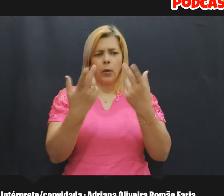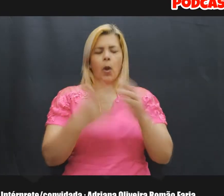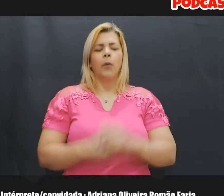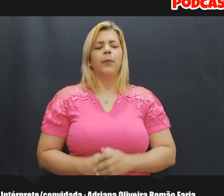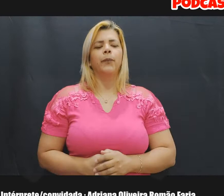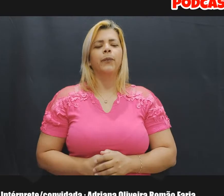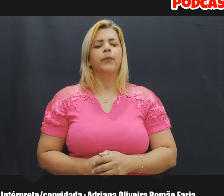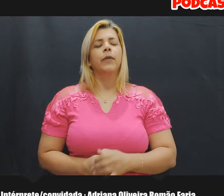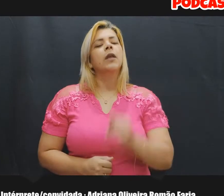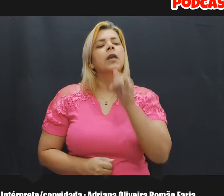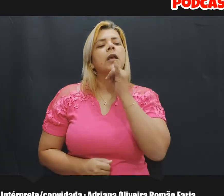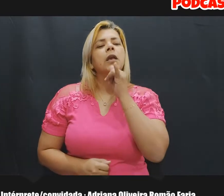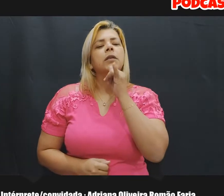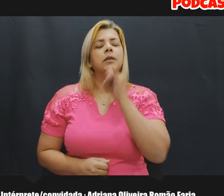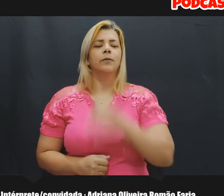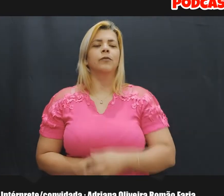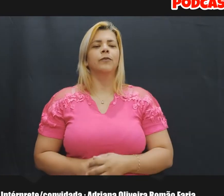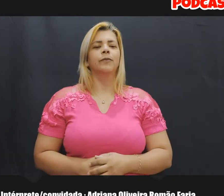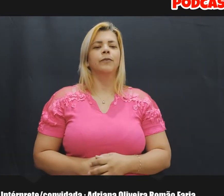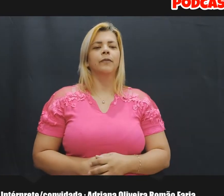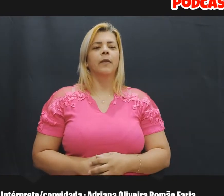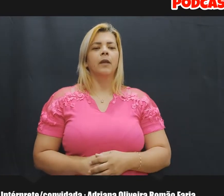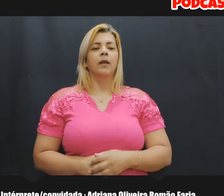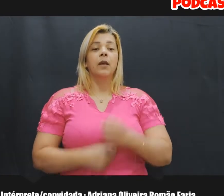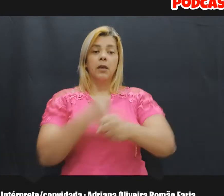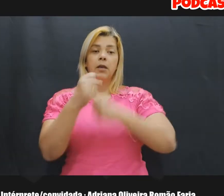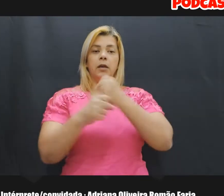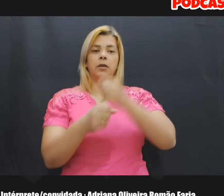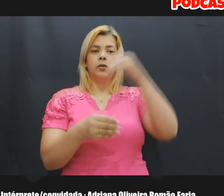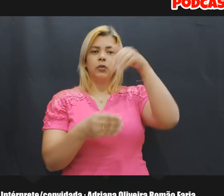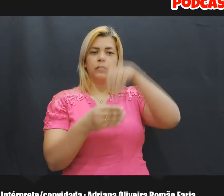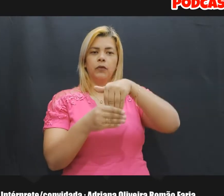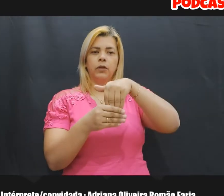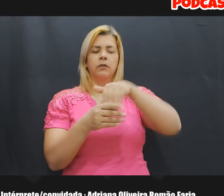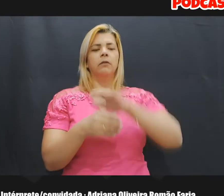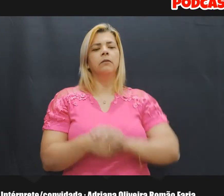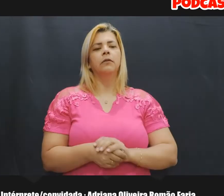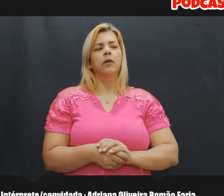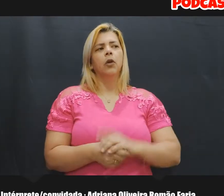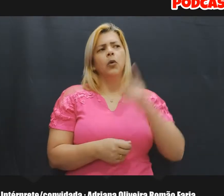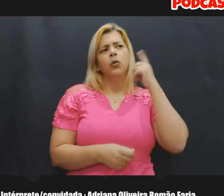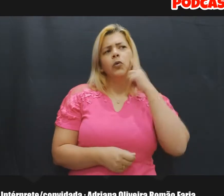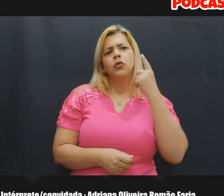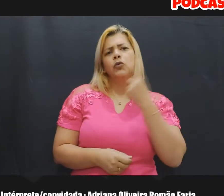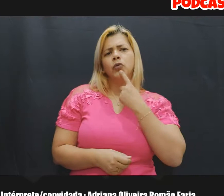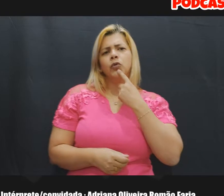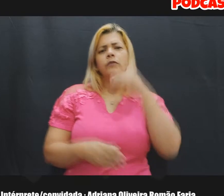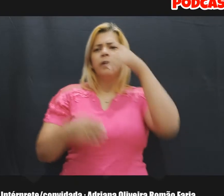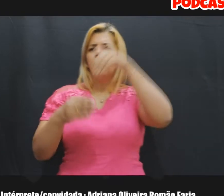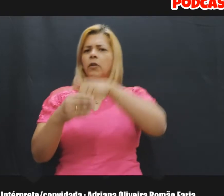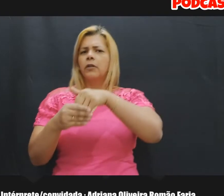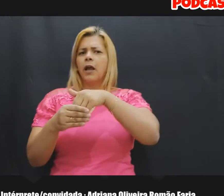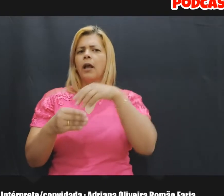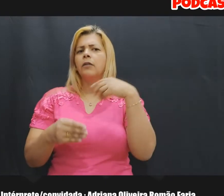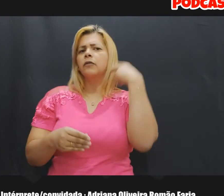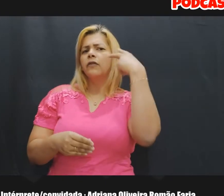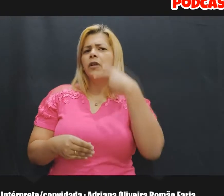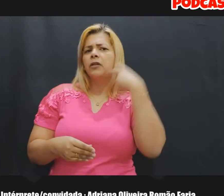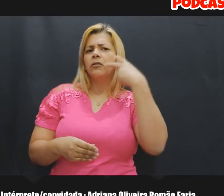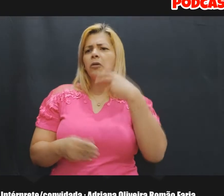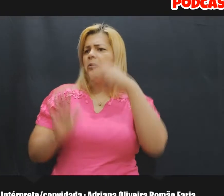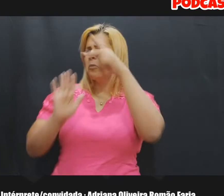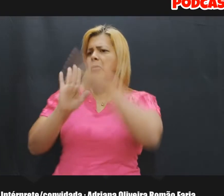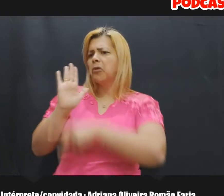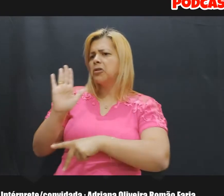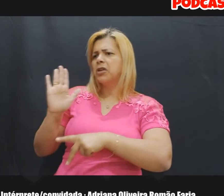vai votar? Um exemplo, é ano de eleição. Como que o surdo vai votar se ele não conhece o projeto do